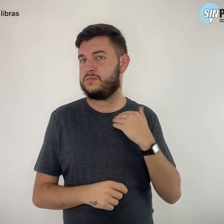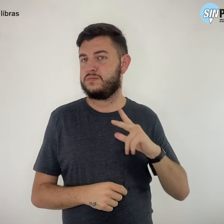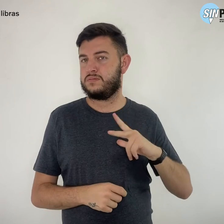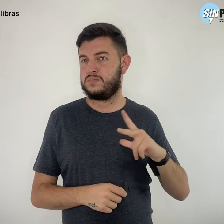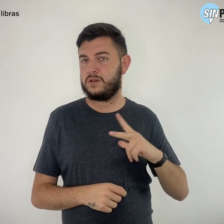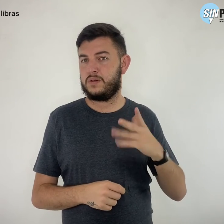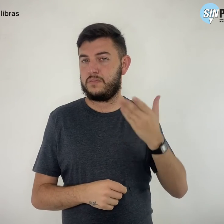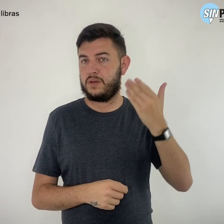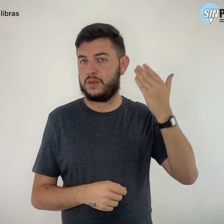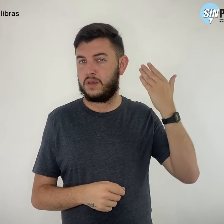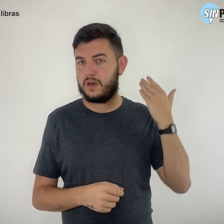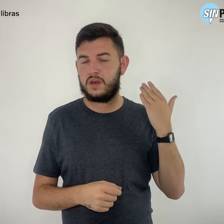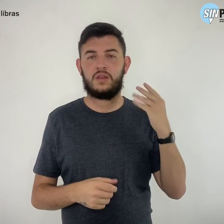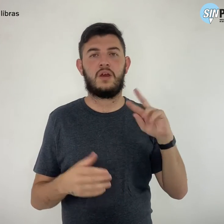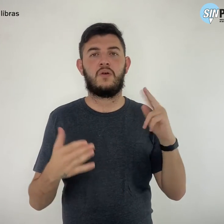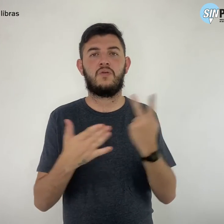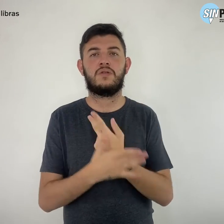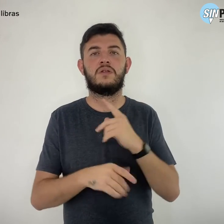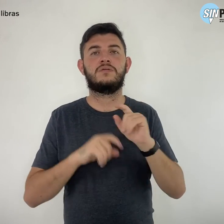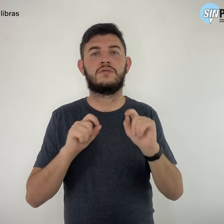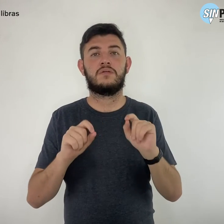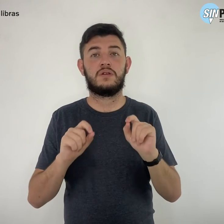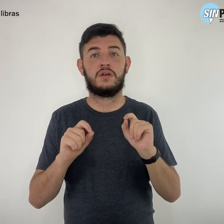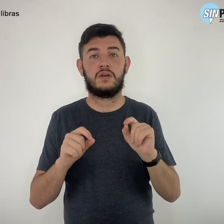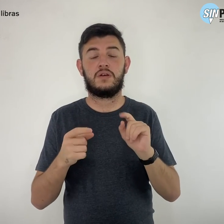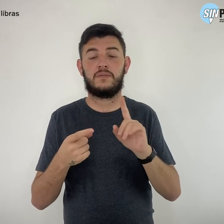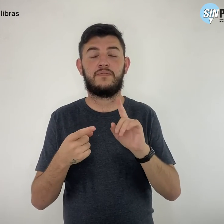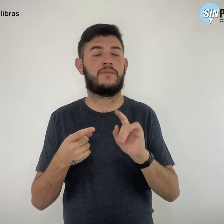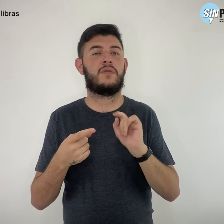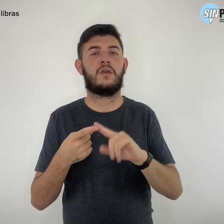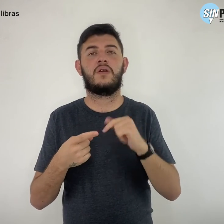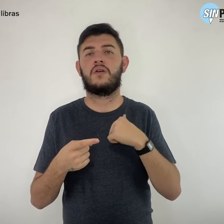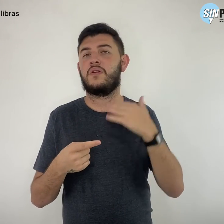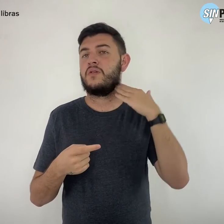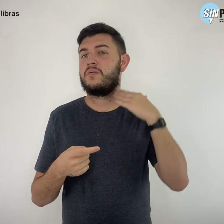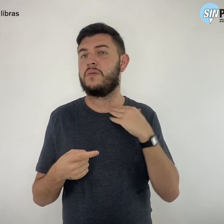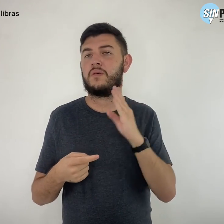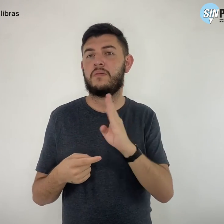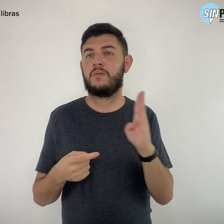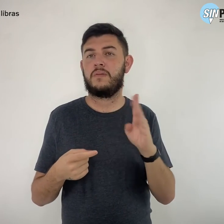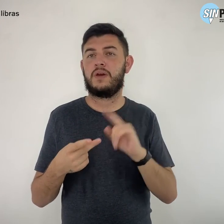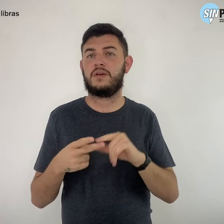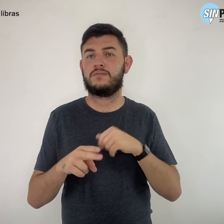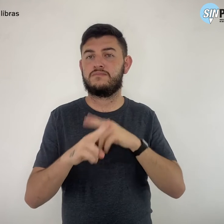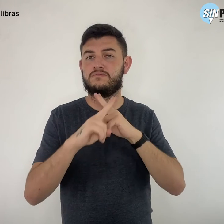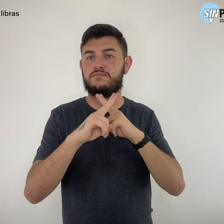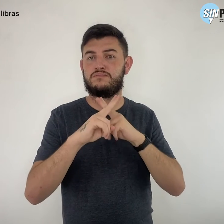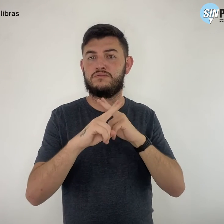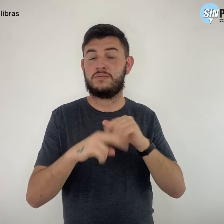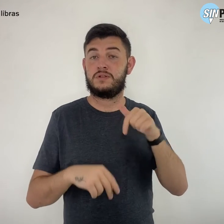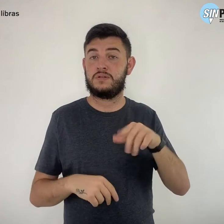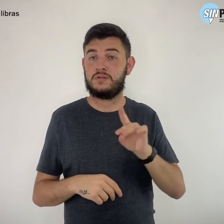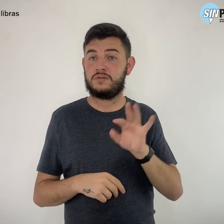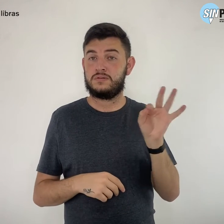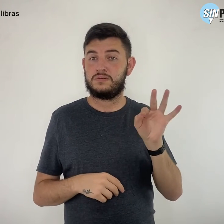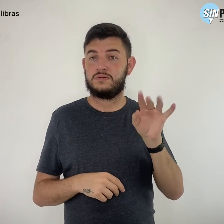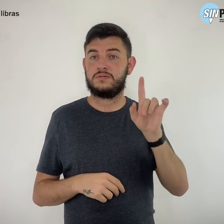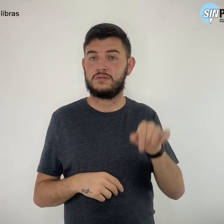se dava apenas no Banco do Brasil e Caixa Econômica Federal, e no caso do Distrito Federal,